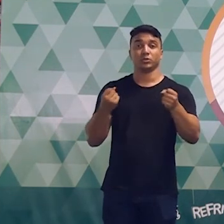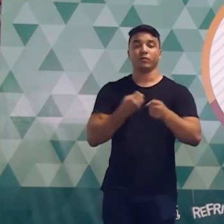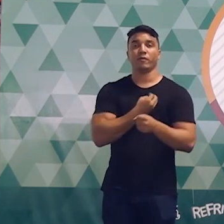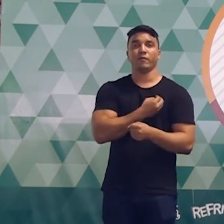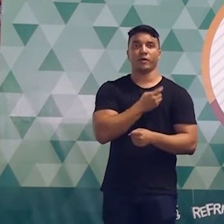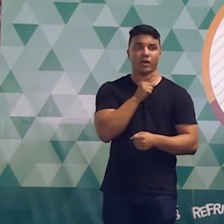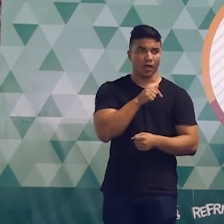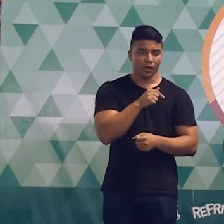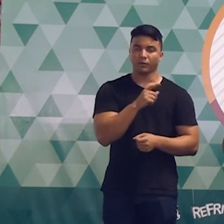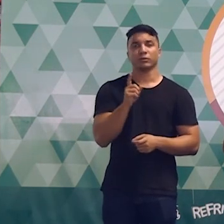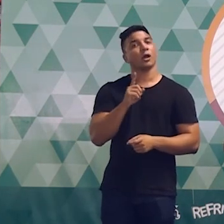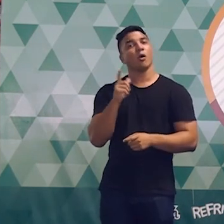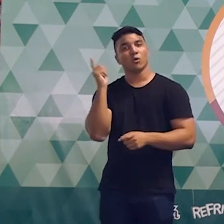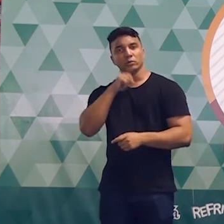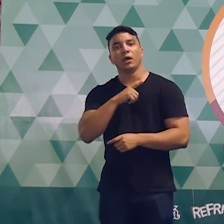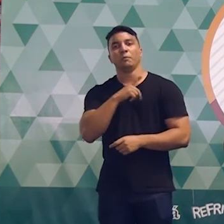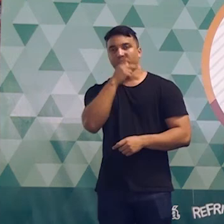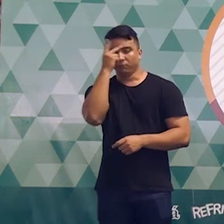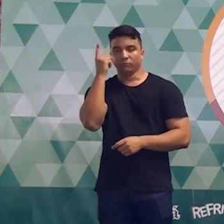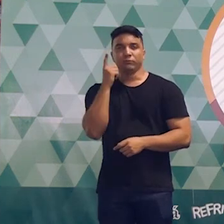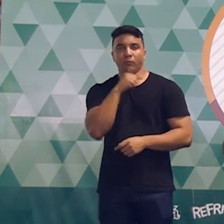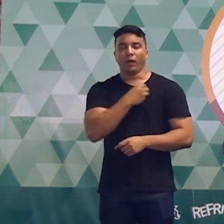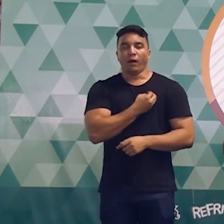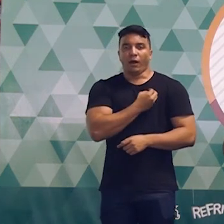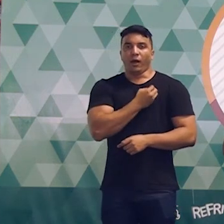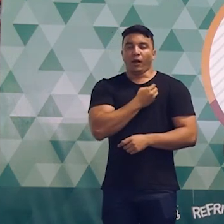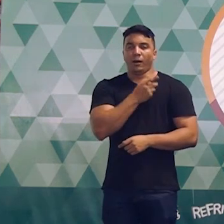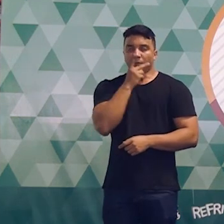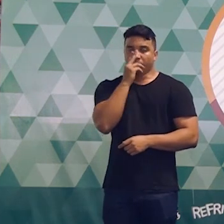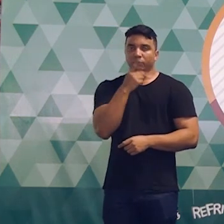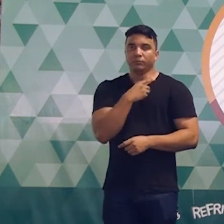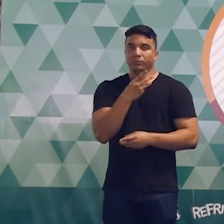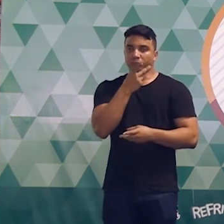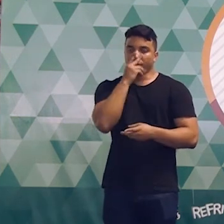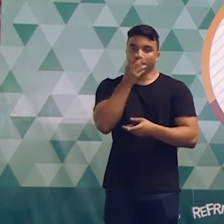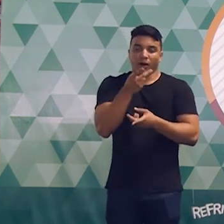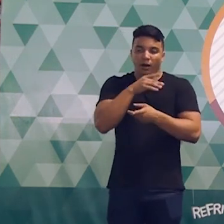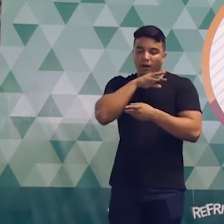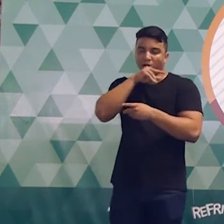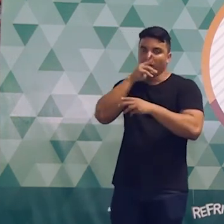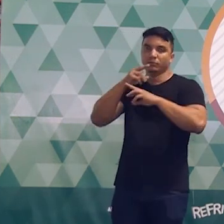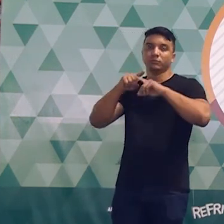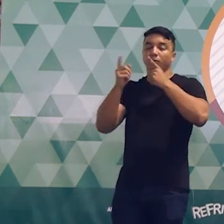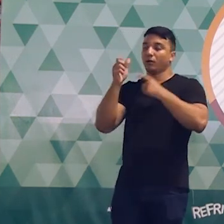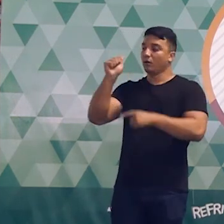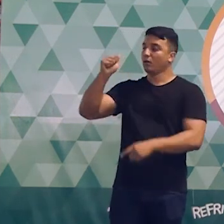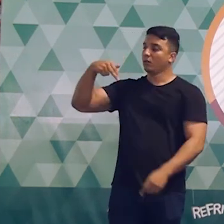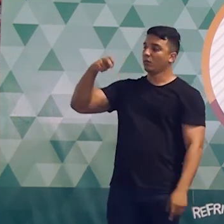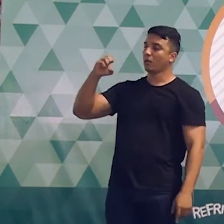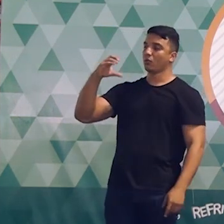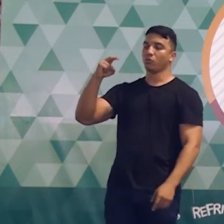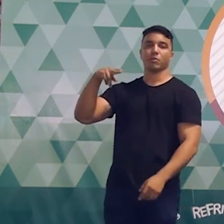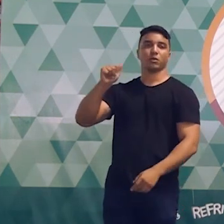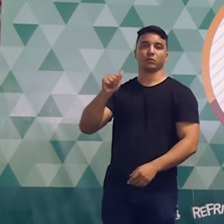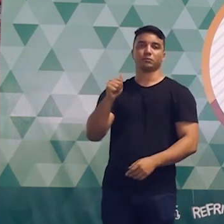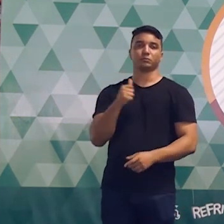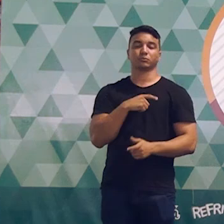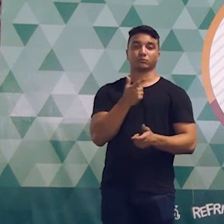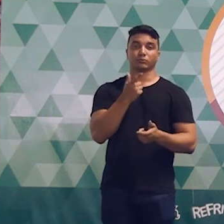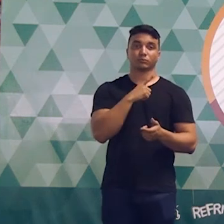lá? Não. Tem gente vivendo. Agora, venhamos e convenhamos, é desfavorável. Então, é uma região anecúmena, certo?